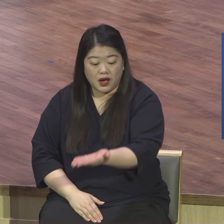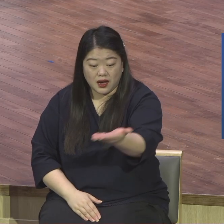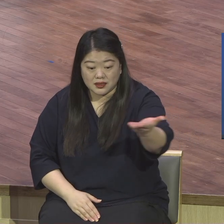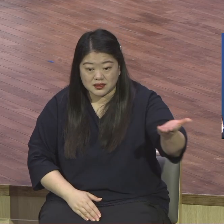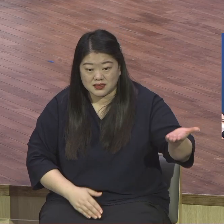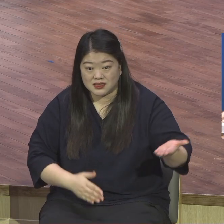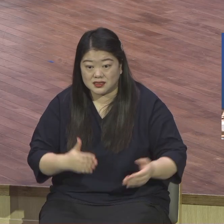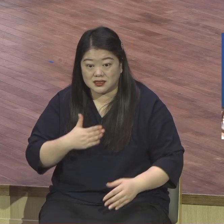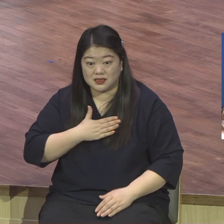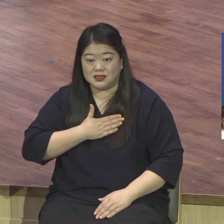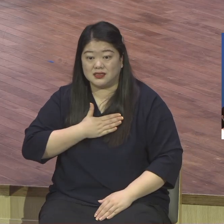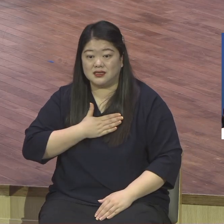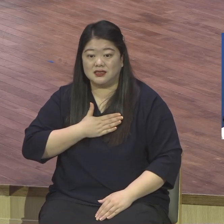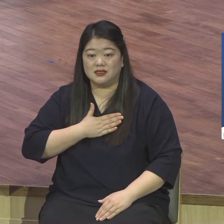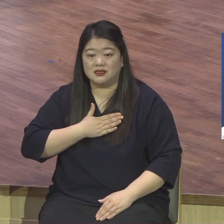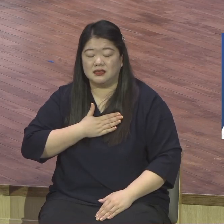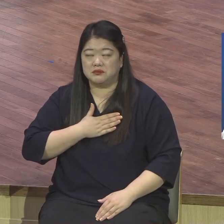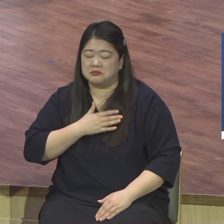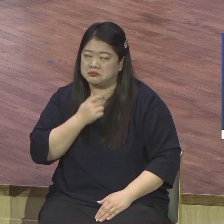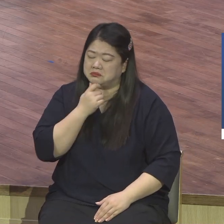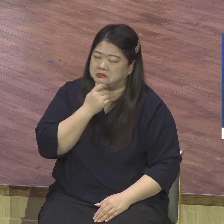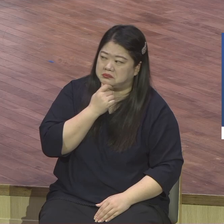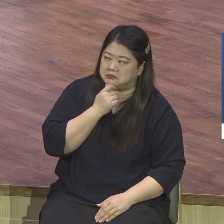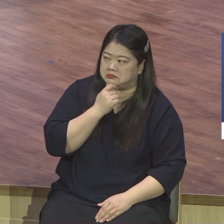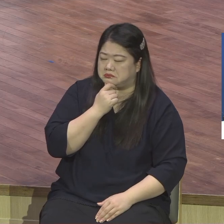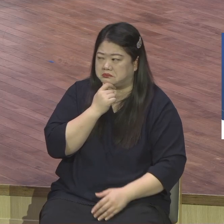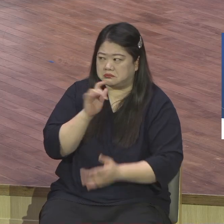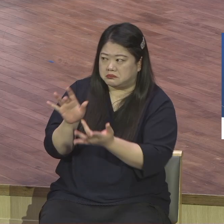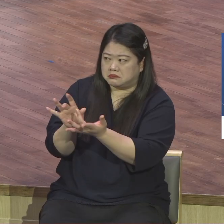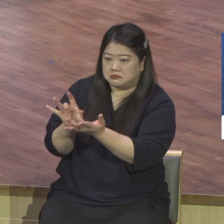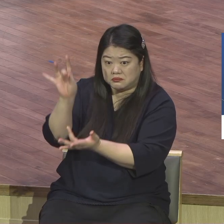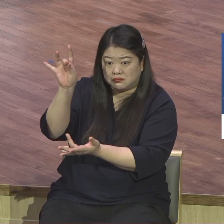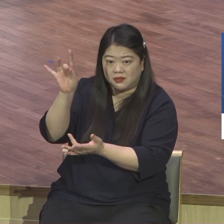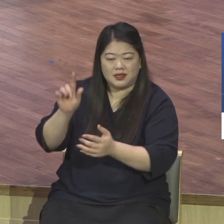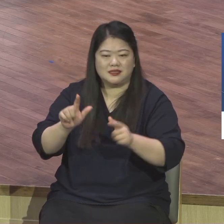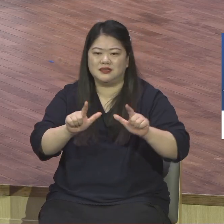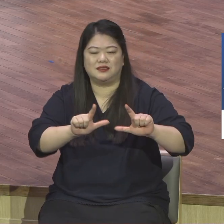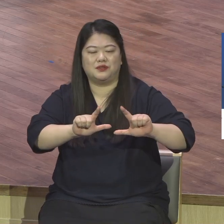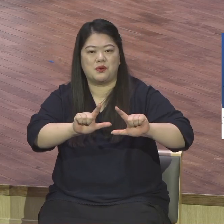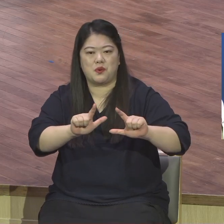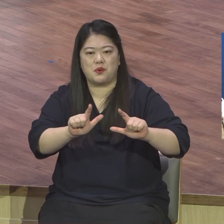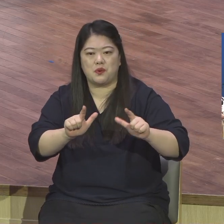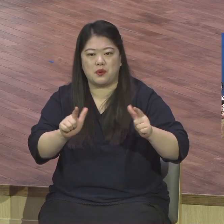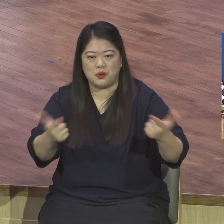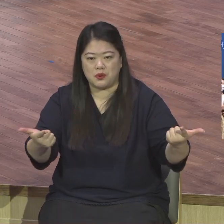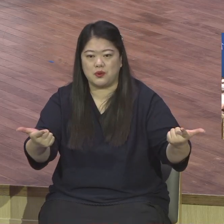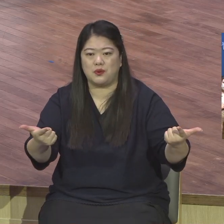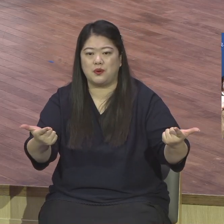택한 것이 아니요